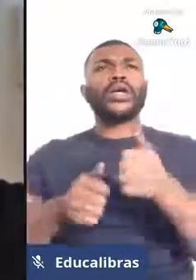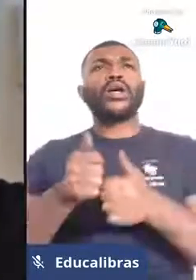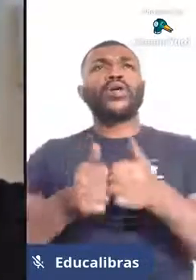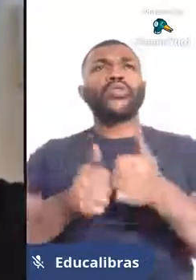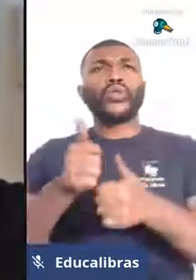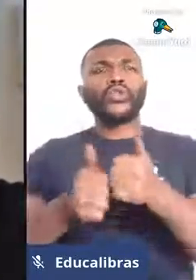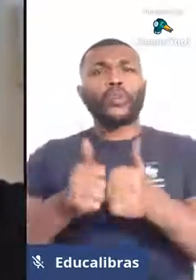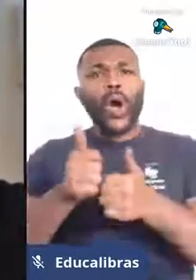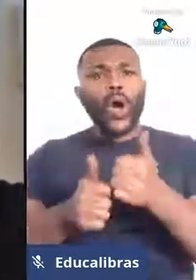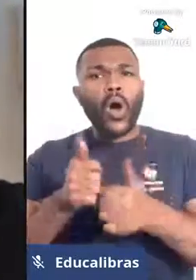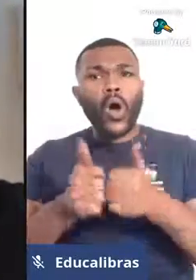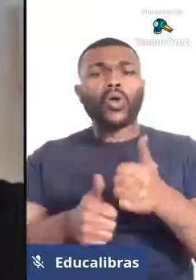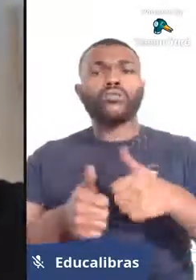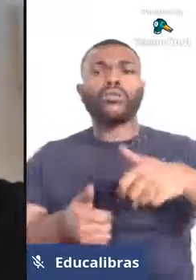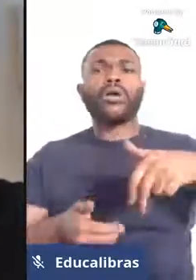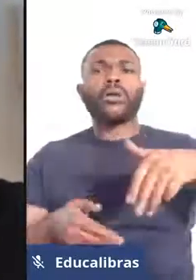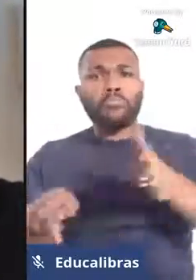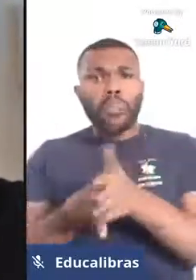amputados. Então,